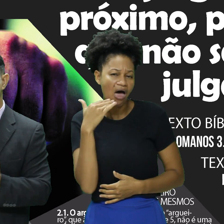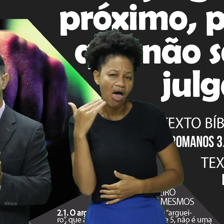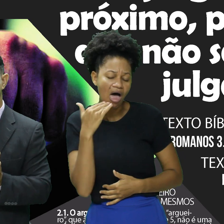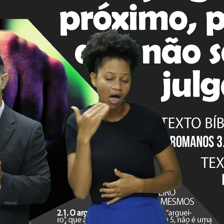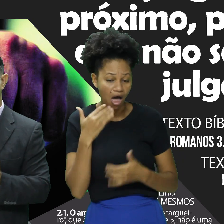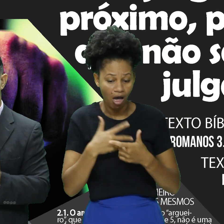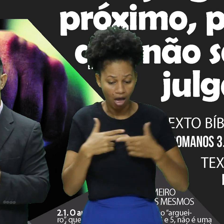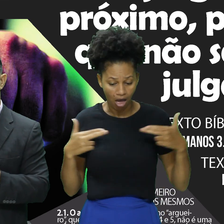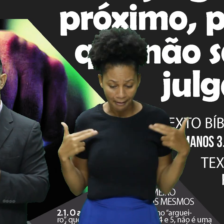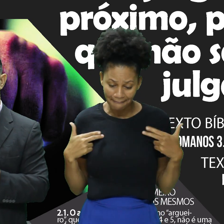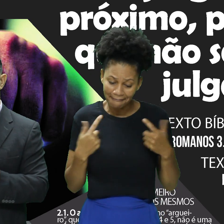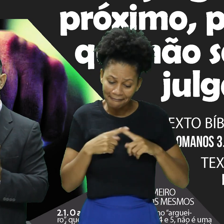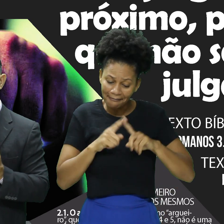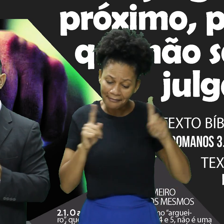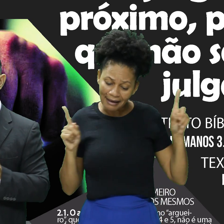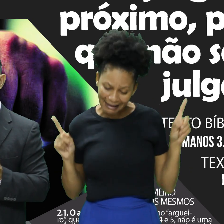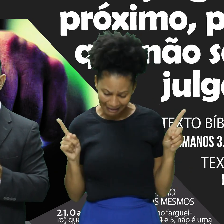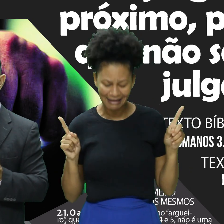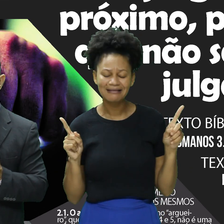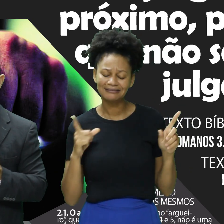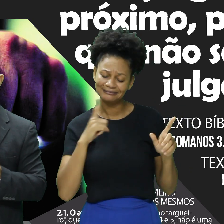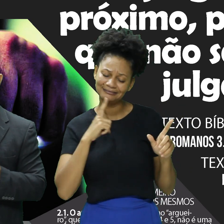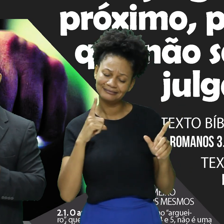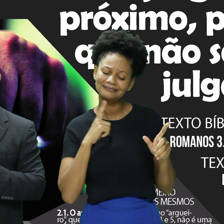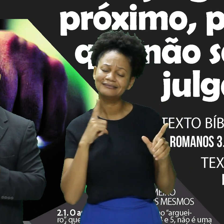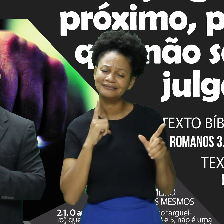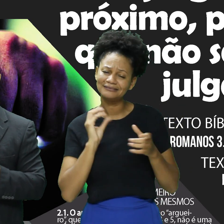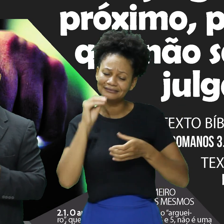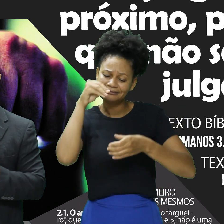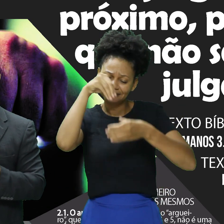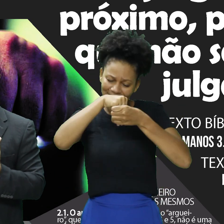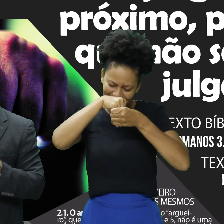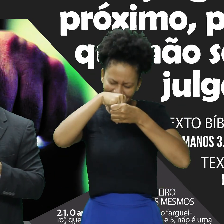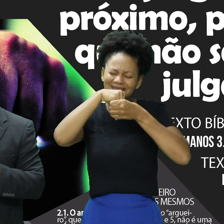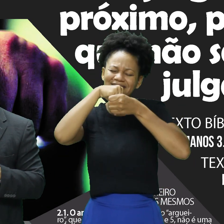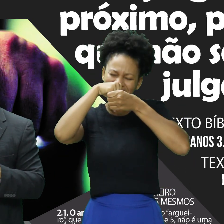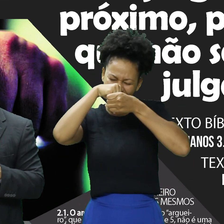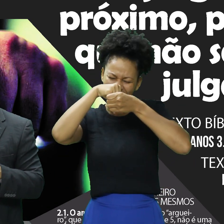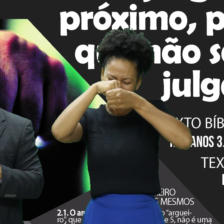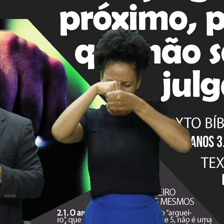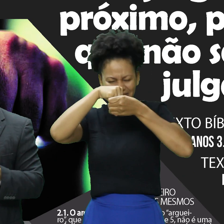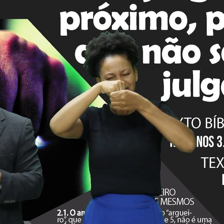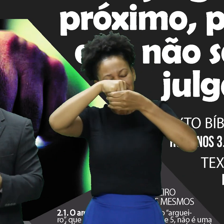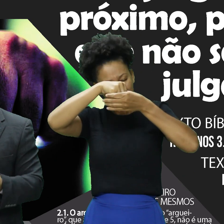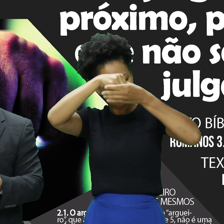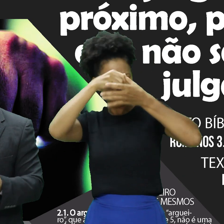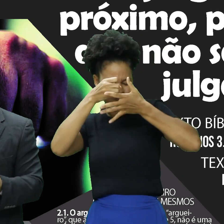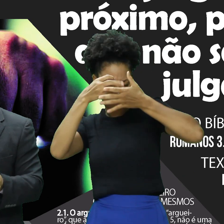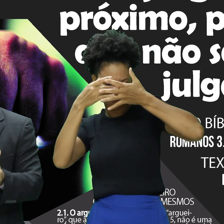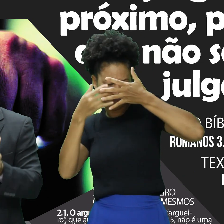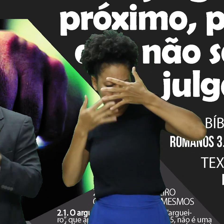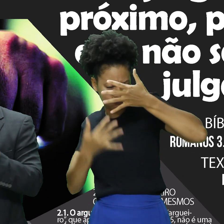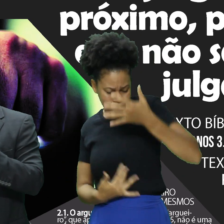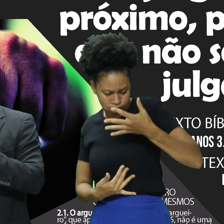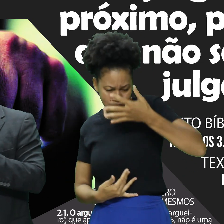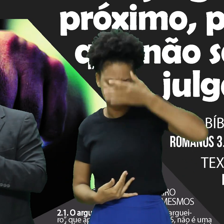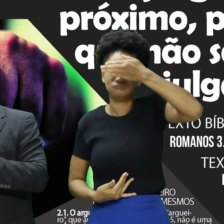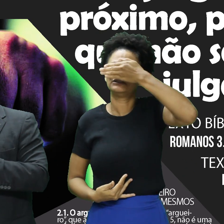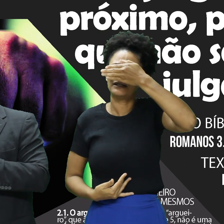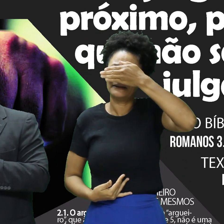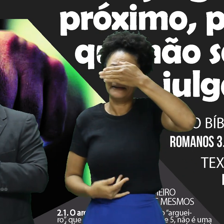muitas vezes eu erro. Eu tenho uma trave no meu olho. Então é preciso a gente